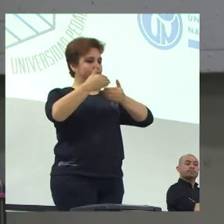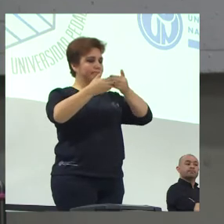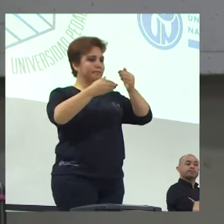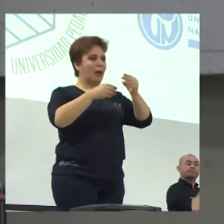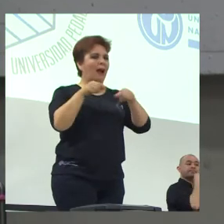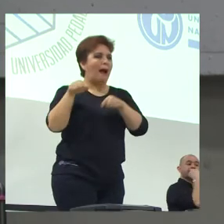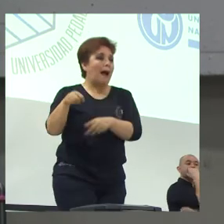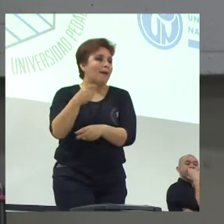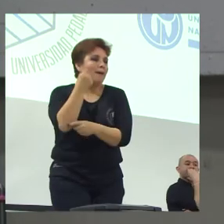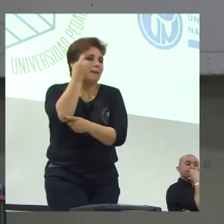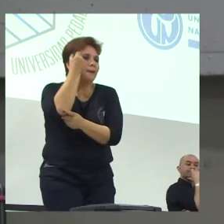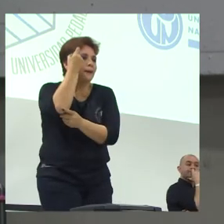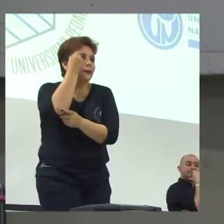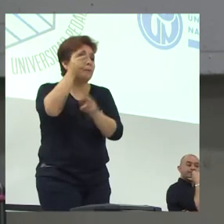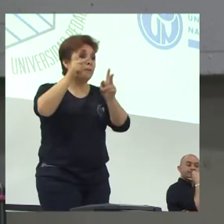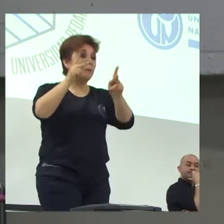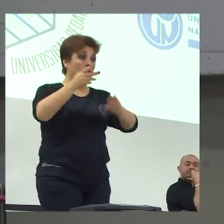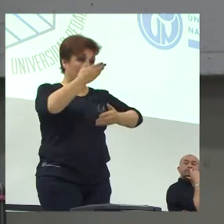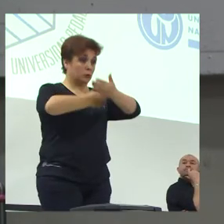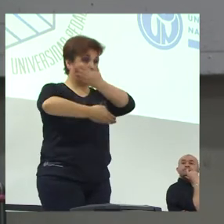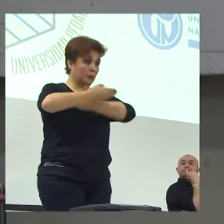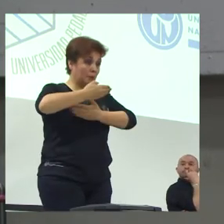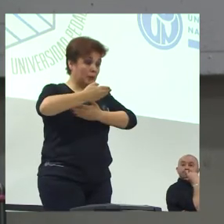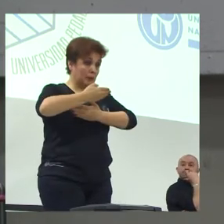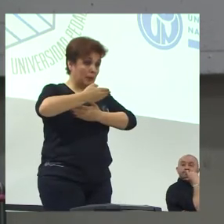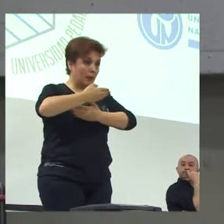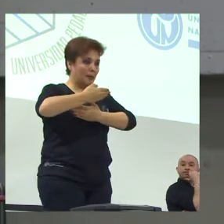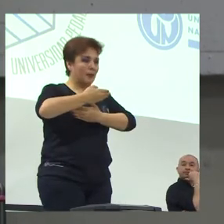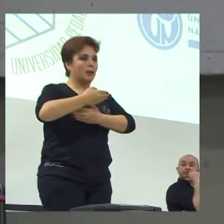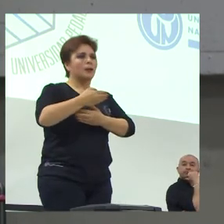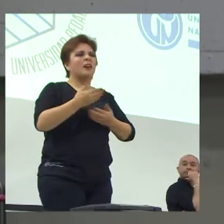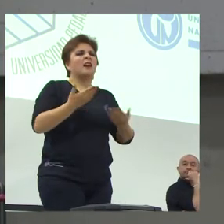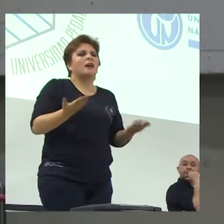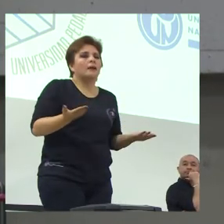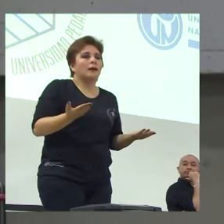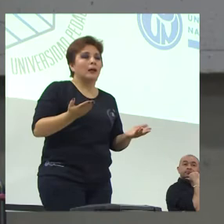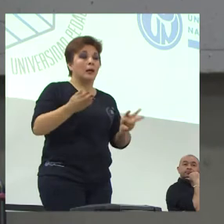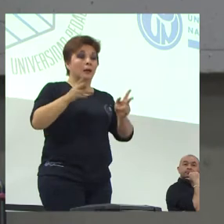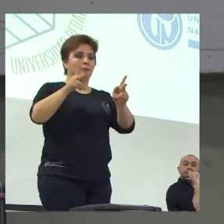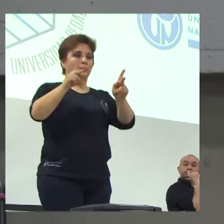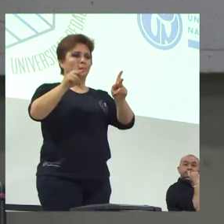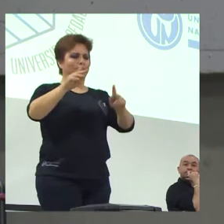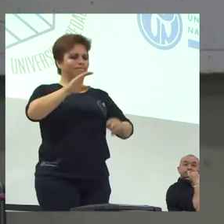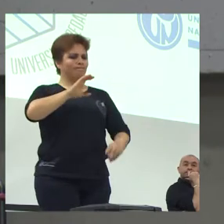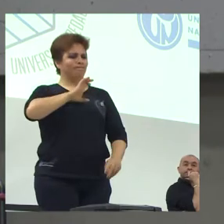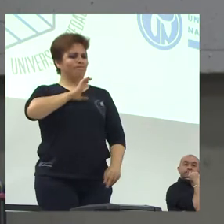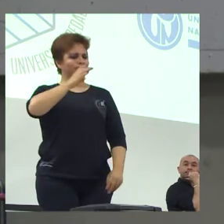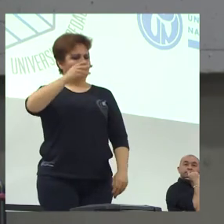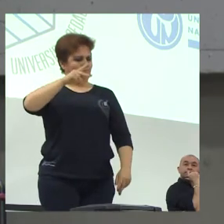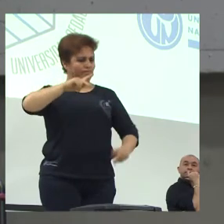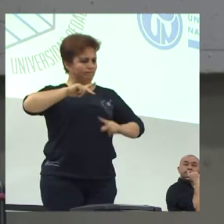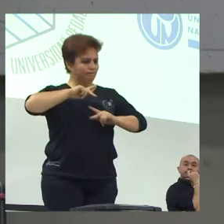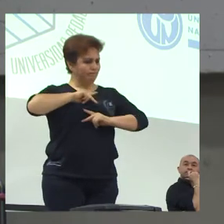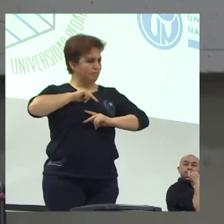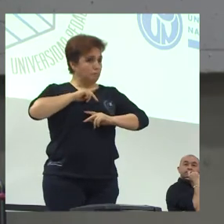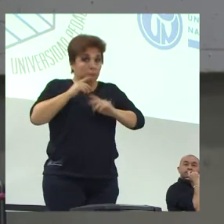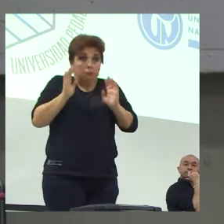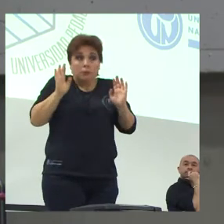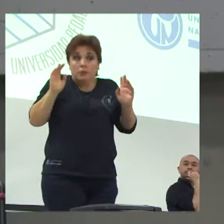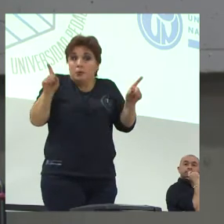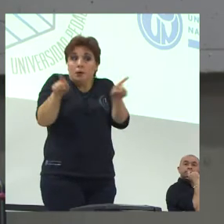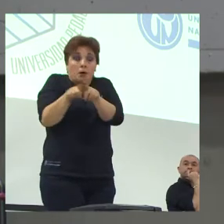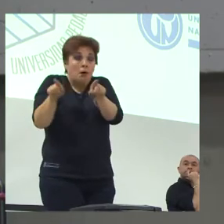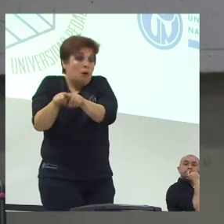discapacidad son sujetos con particularidades específicas como las tenemos todos